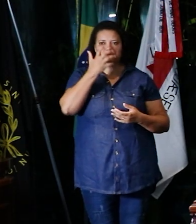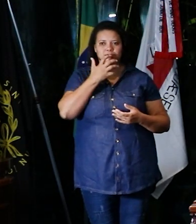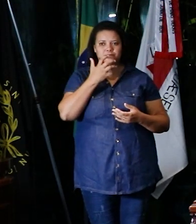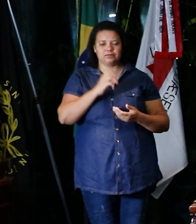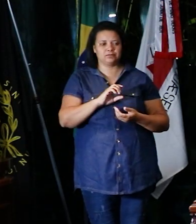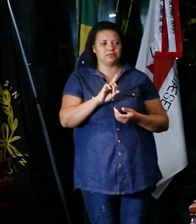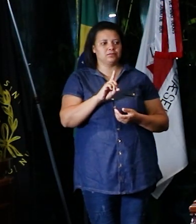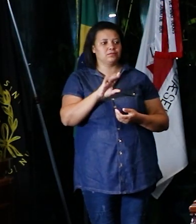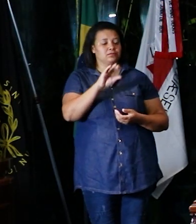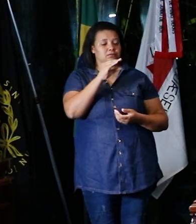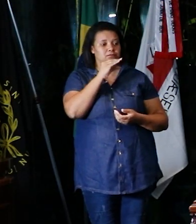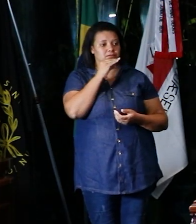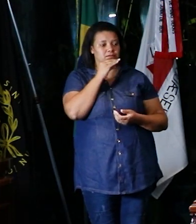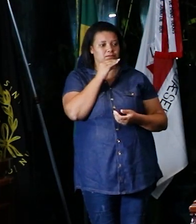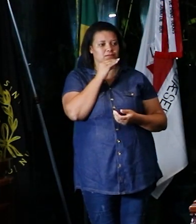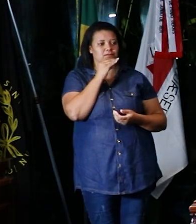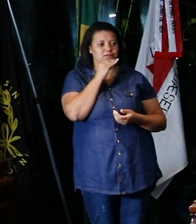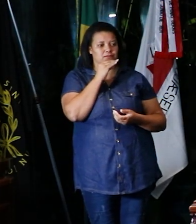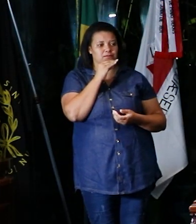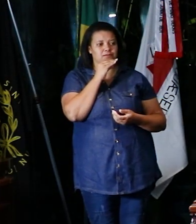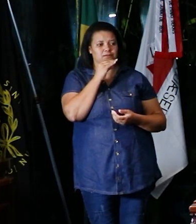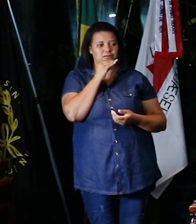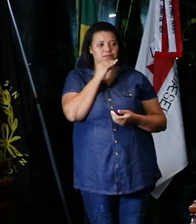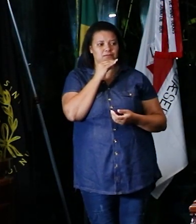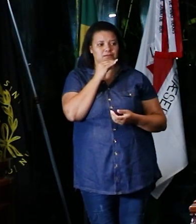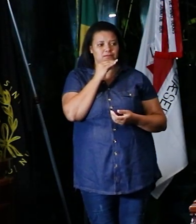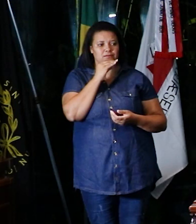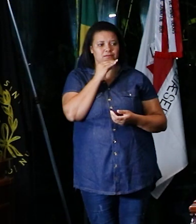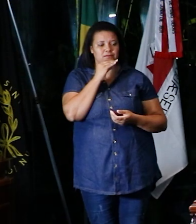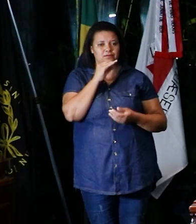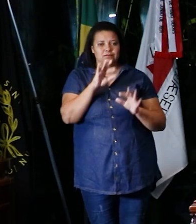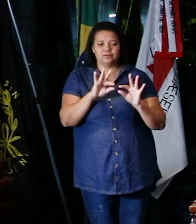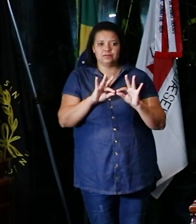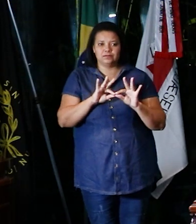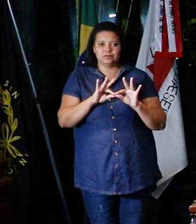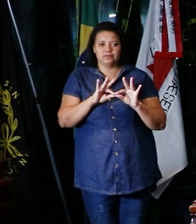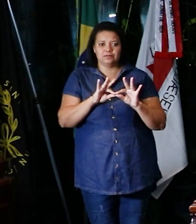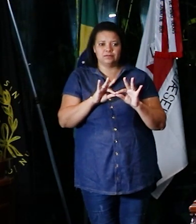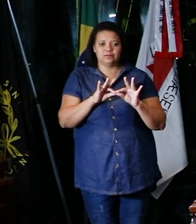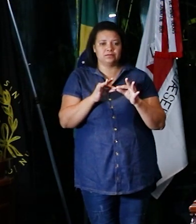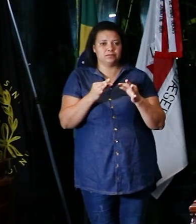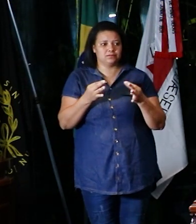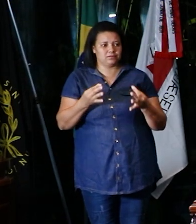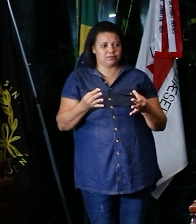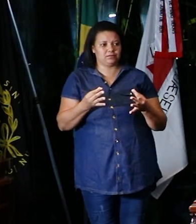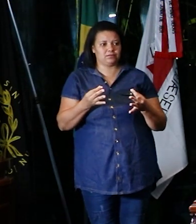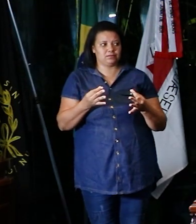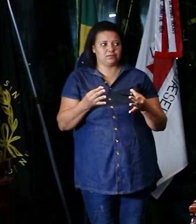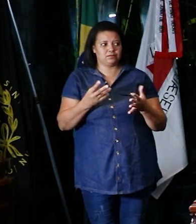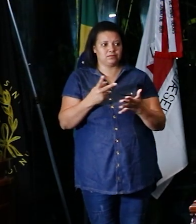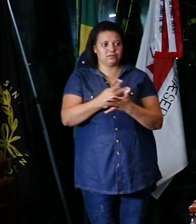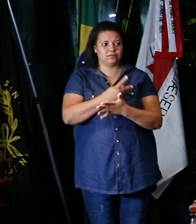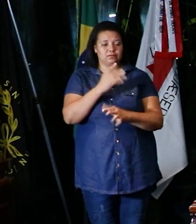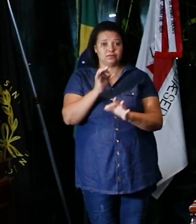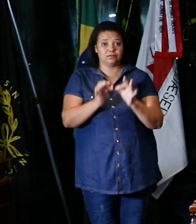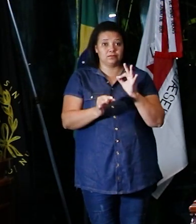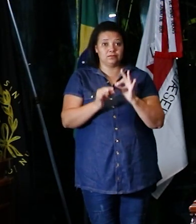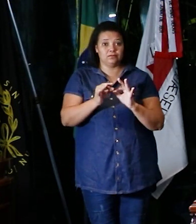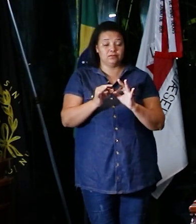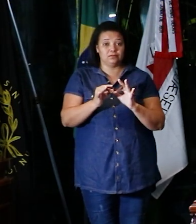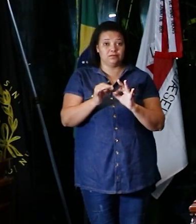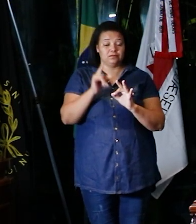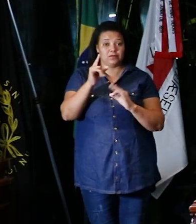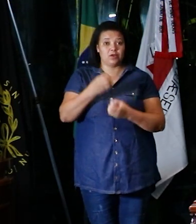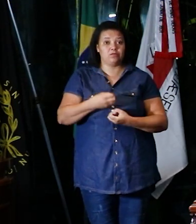o Drummond, para mim, era tão simples a injustiça que aconteceu com o leiteiro, e